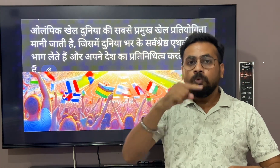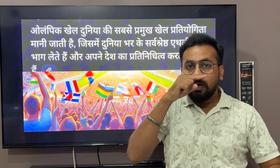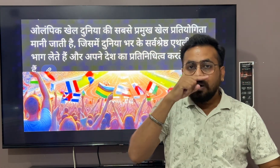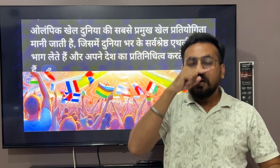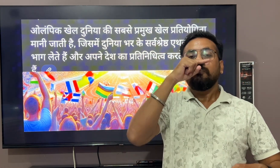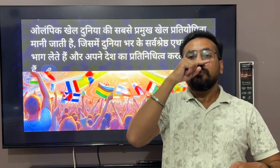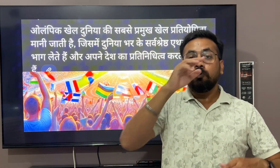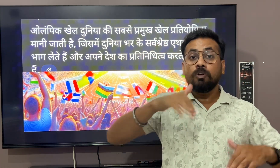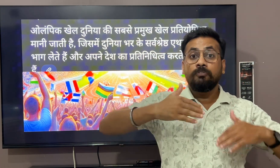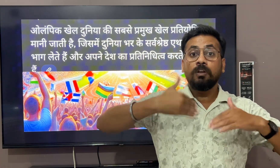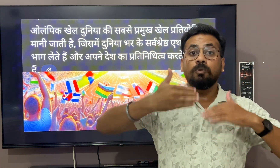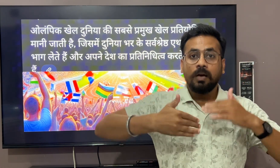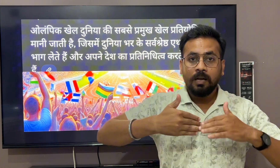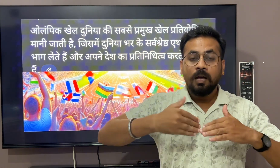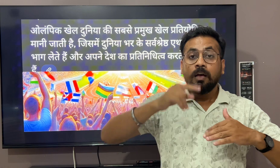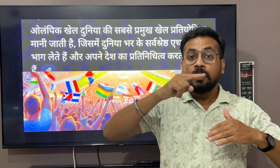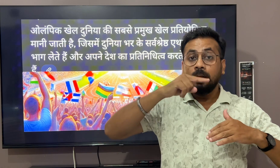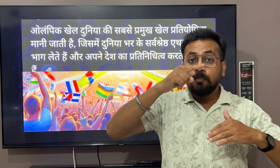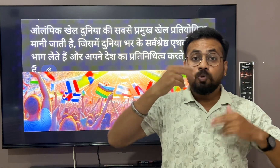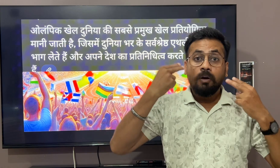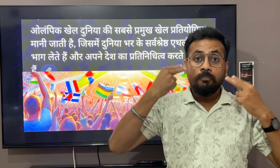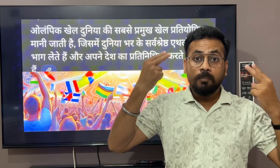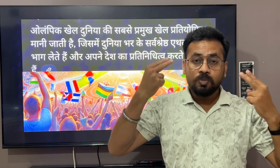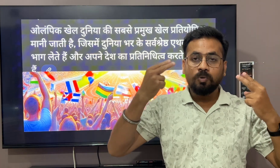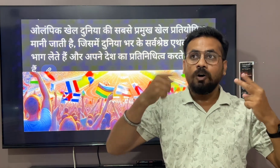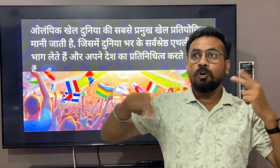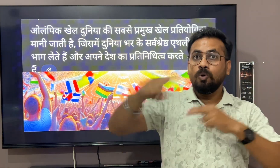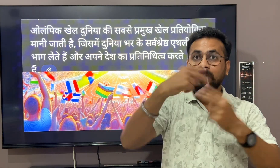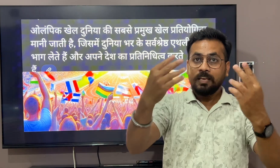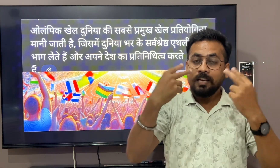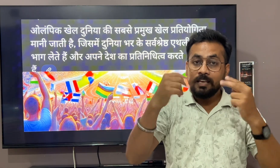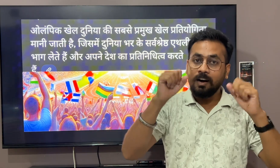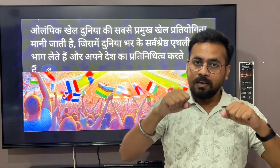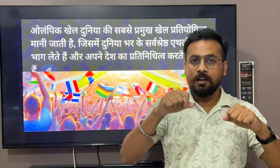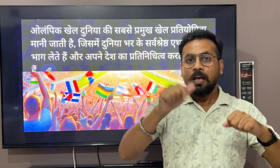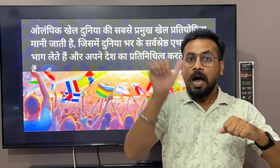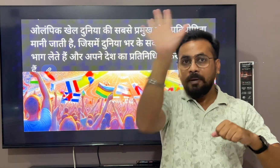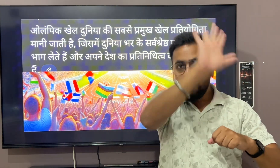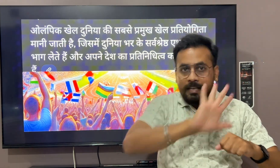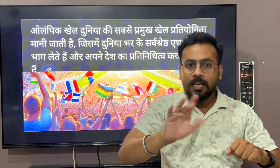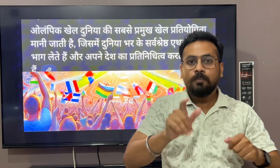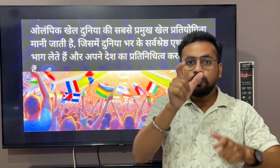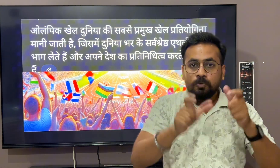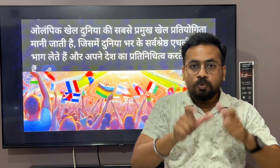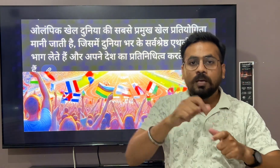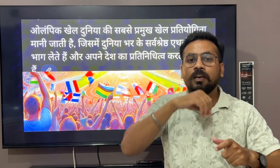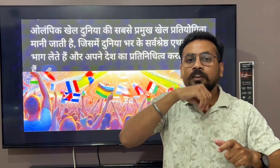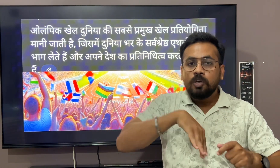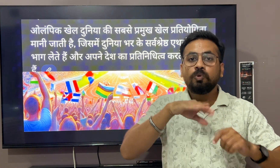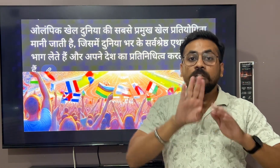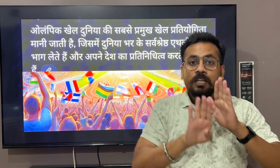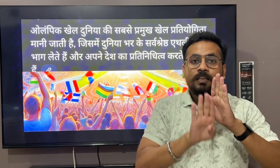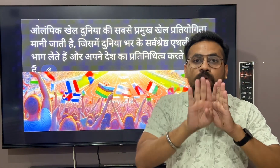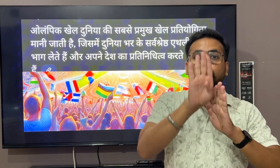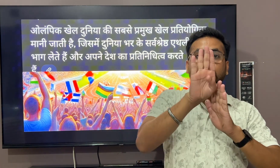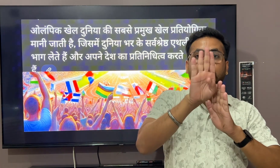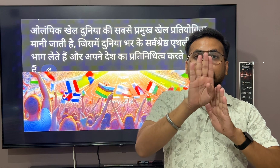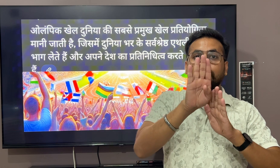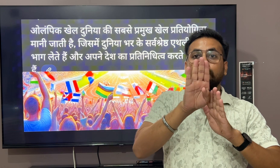होगा, प्राउड फील होगा, है ना, नाम जो होगा फेमस होगा, और लोग देखेंगे कि हाँ यार अब इंडिया के जो यूथ हैं, यूथ धीरे धीरे ग्रो कर रहे हैं, तो